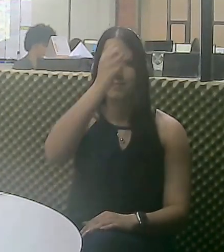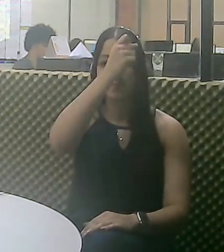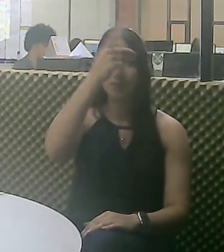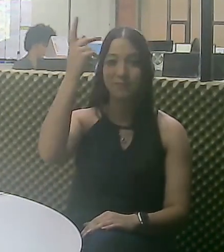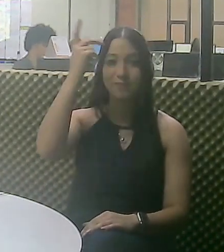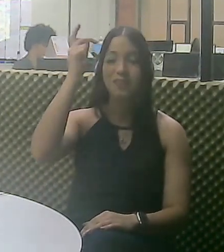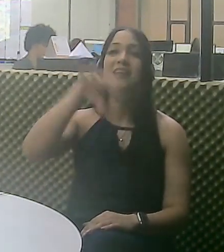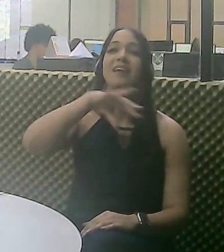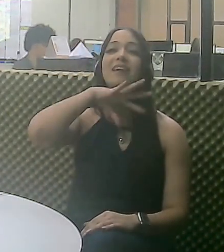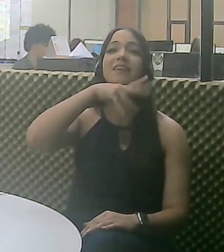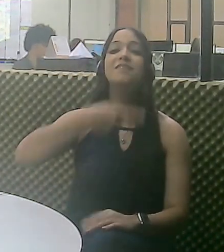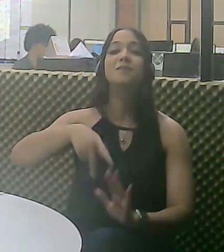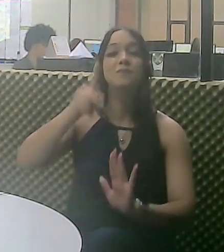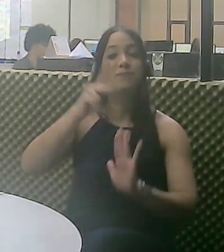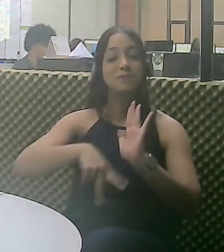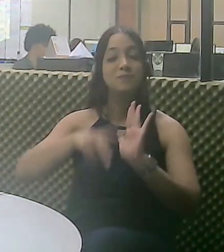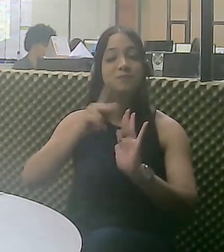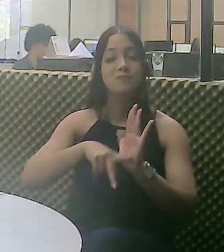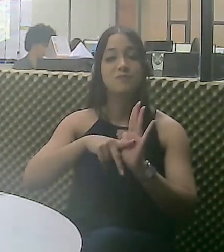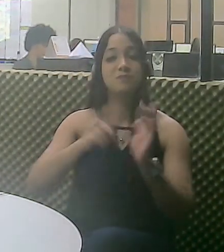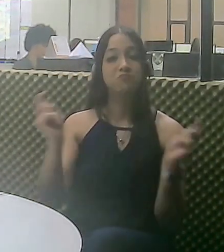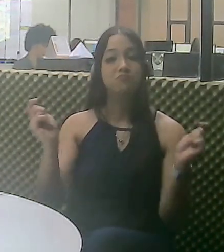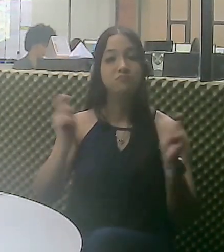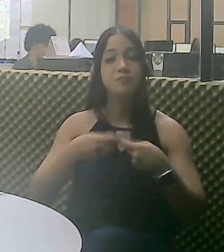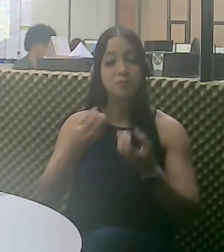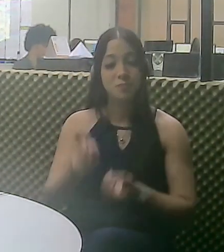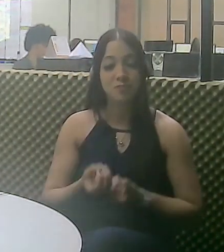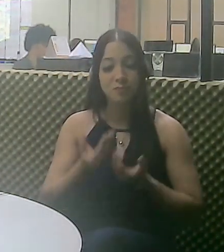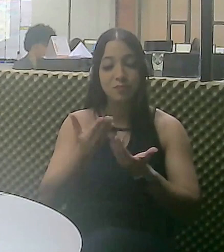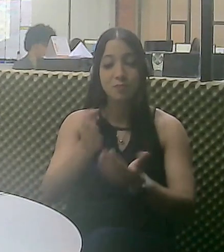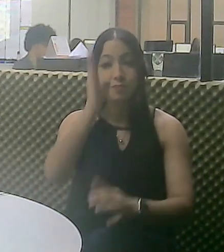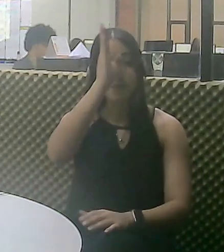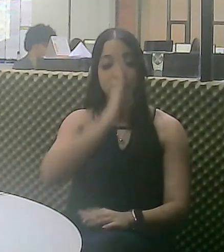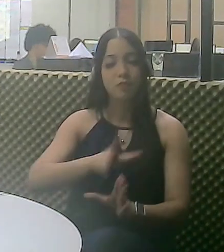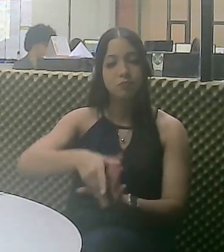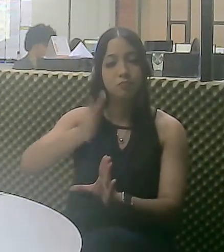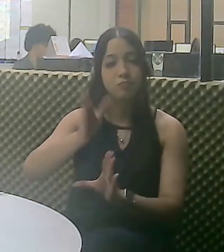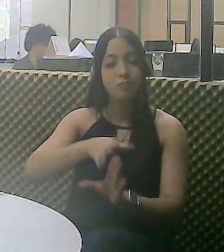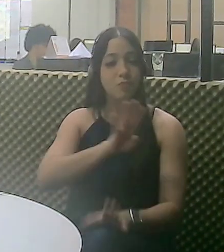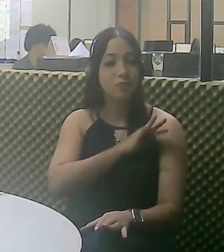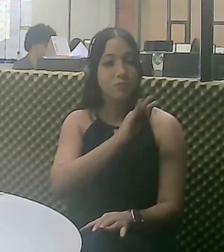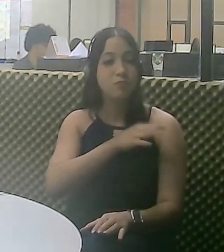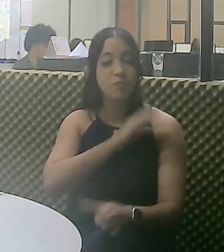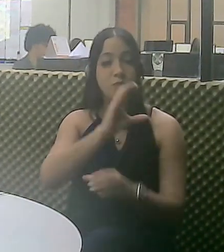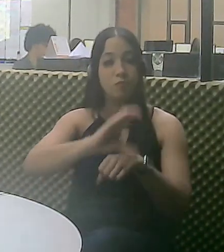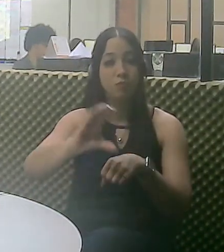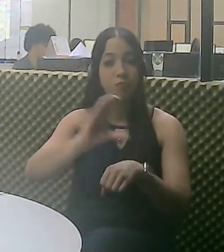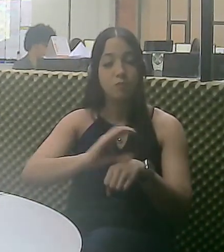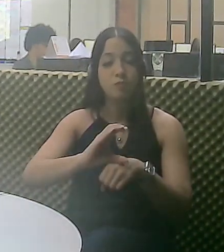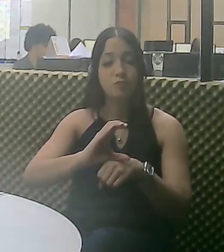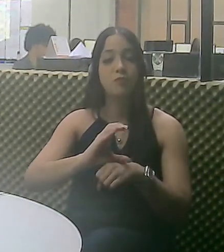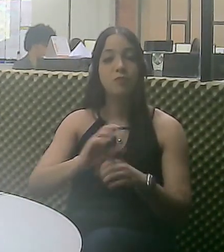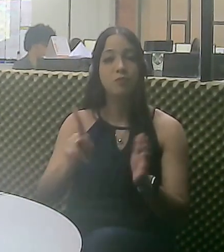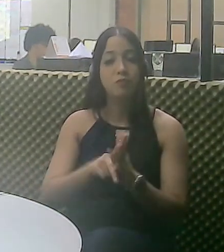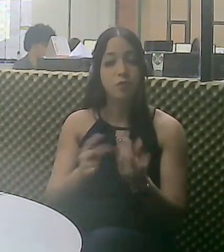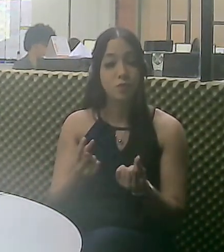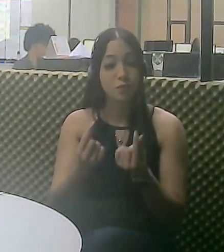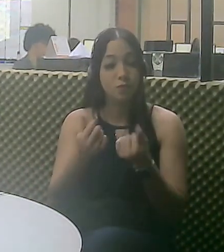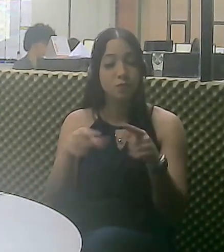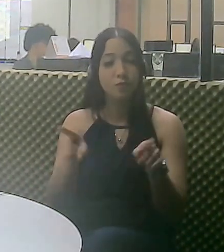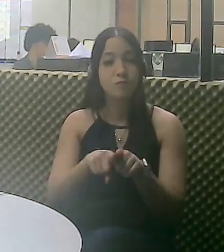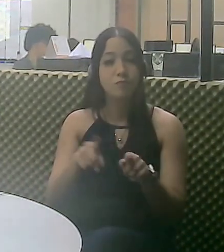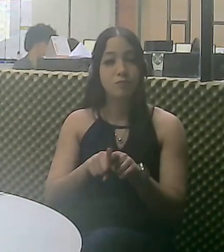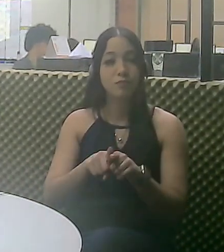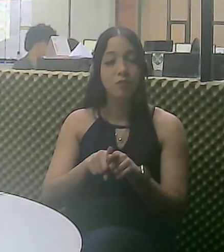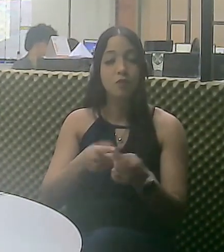delmo Leão o programa Vai viabilizar a oferta gratuita de orientações técnicas produtivas financeiras